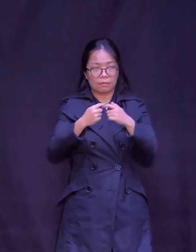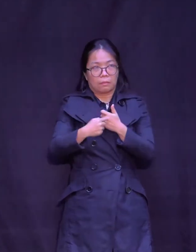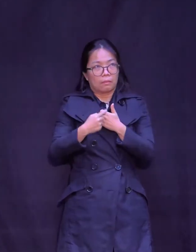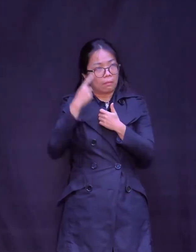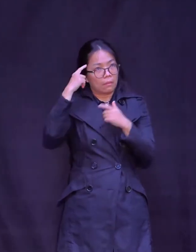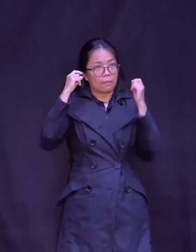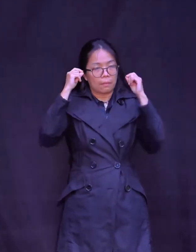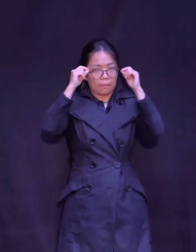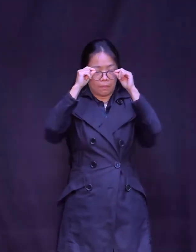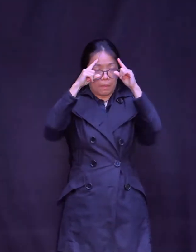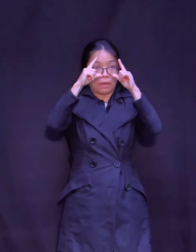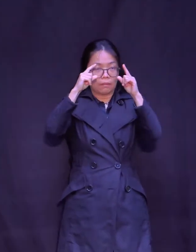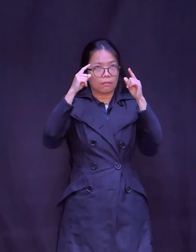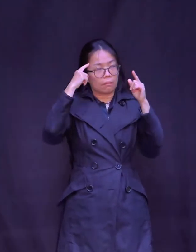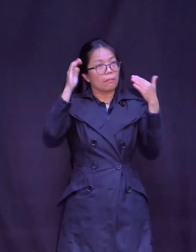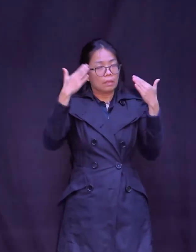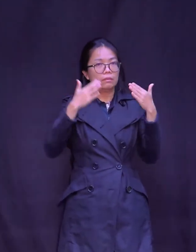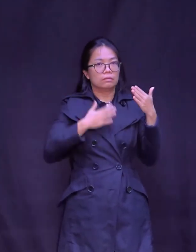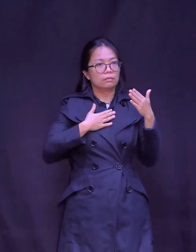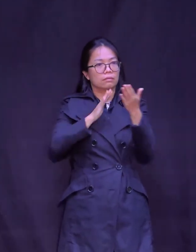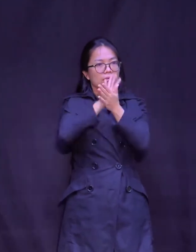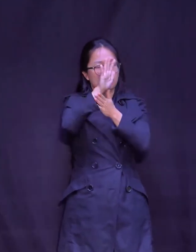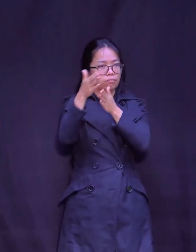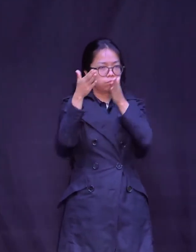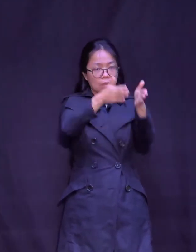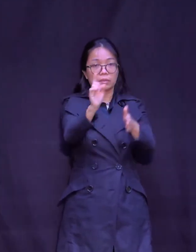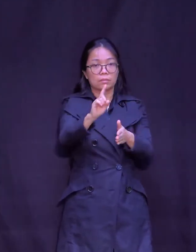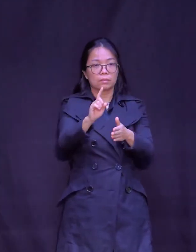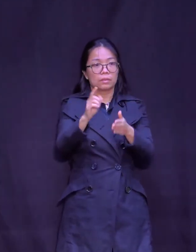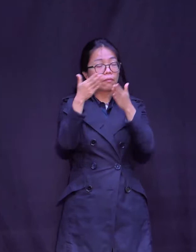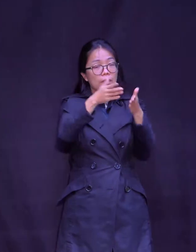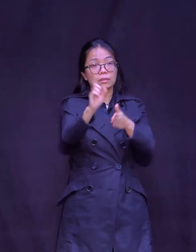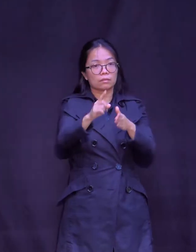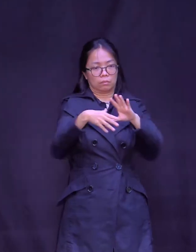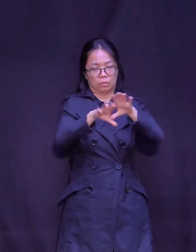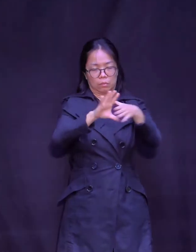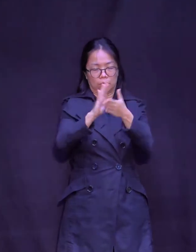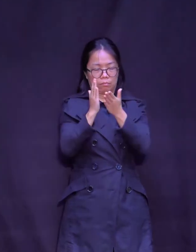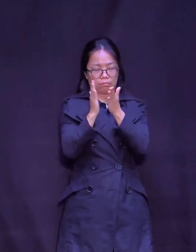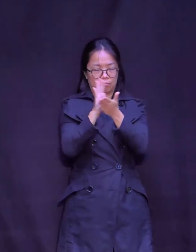晰，知道你的方向，什么方向？文化的方向。